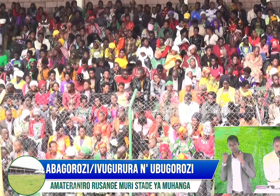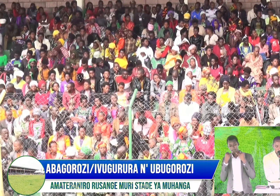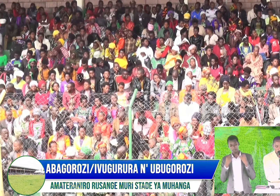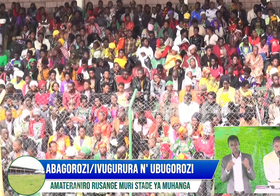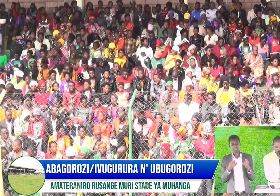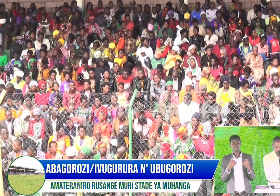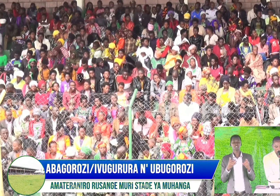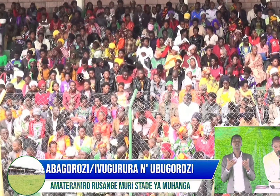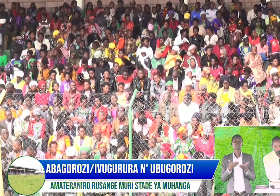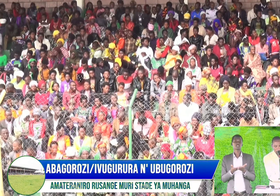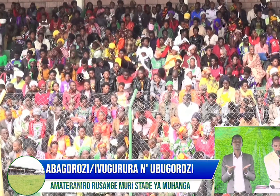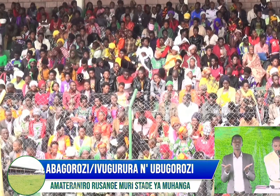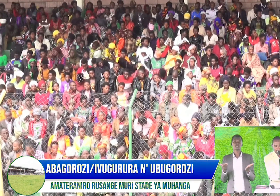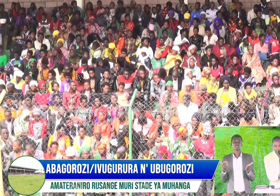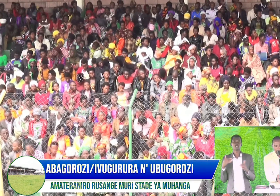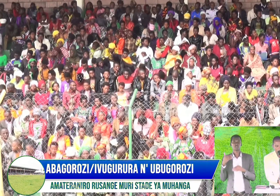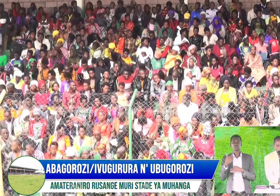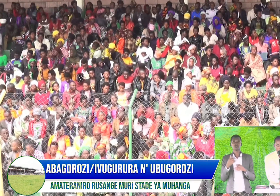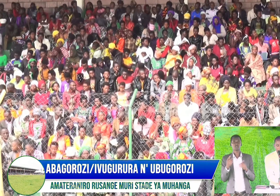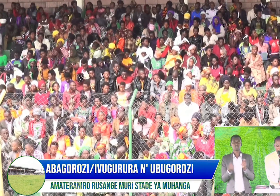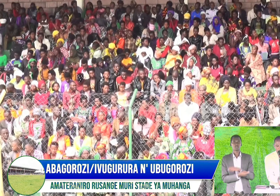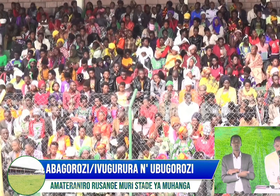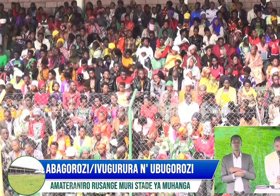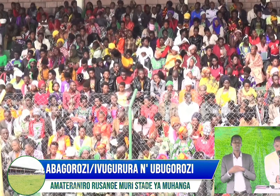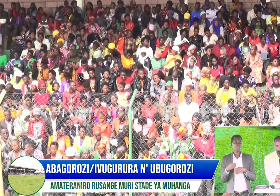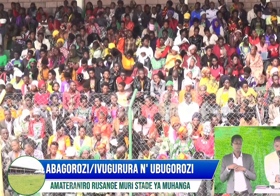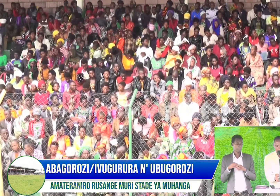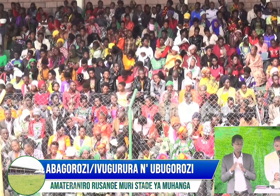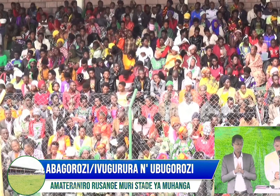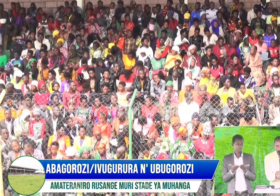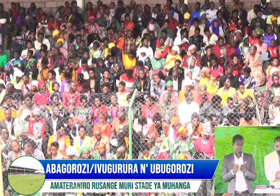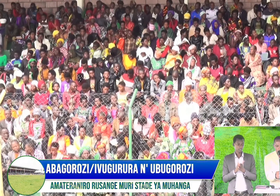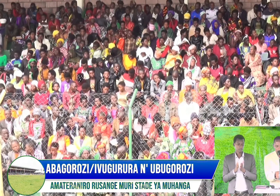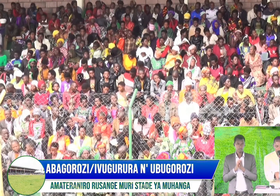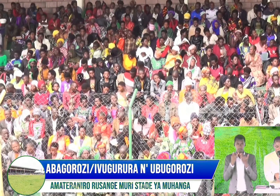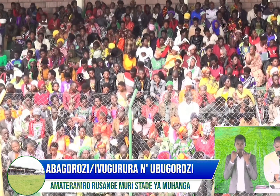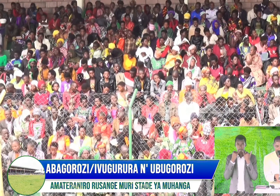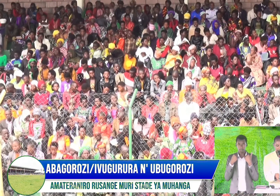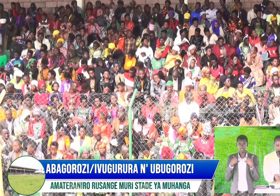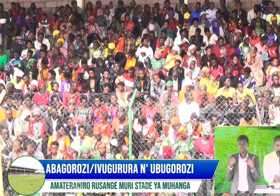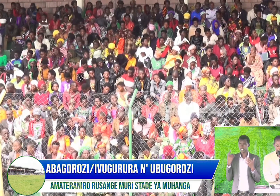Twerekera ku ndunduro rero muri iki gitabo. Uko batubwiraga,